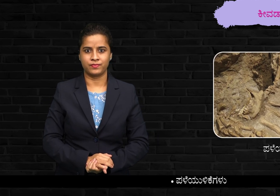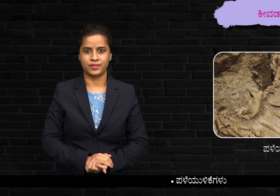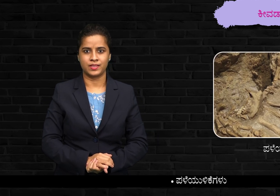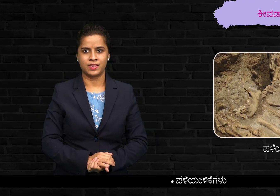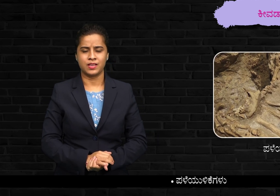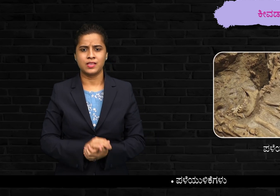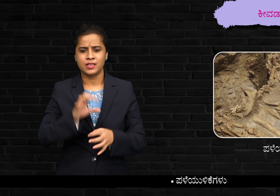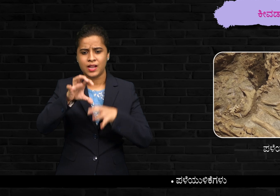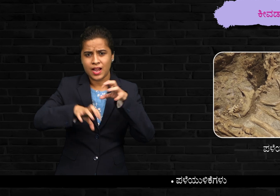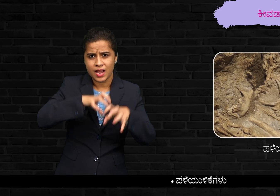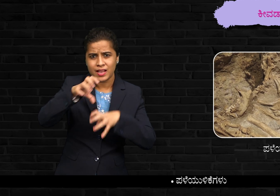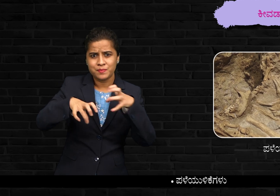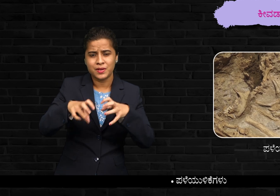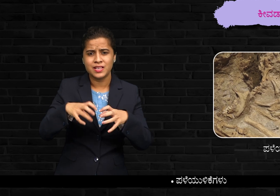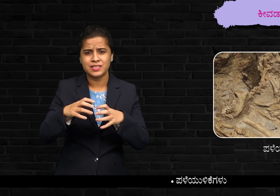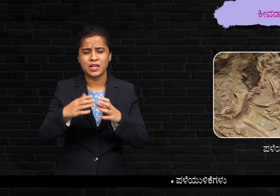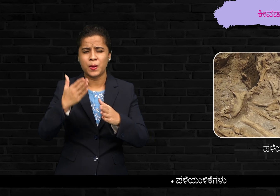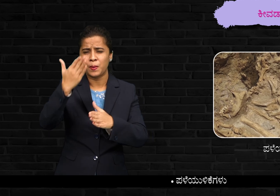ಪಳೆಯುಳಿಕೆಗಳು.